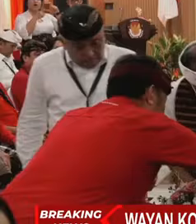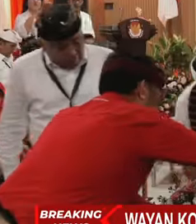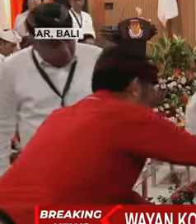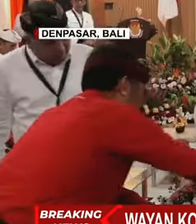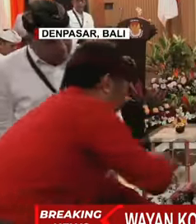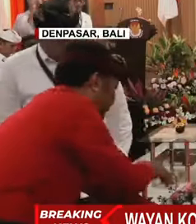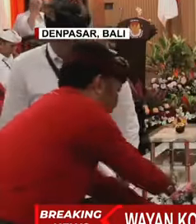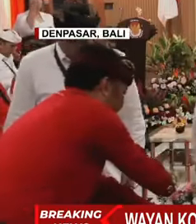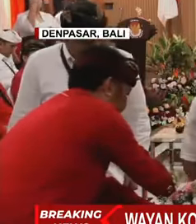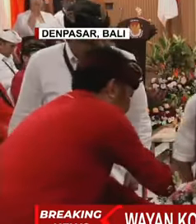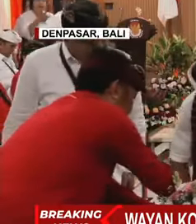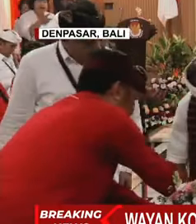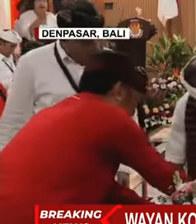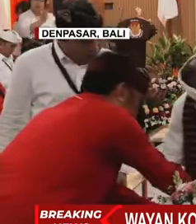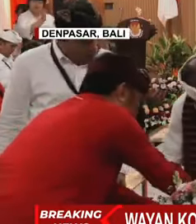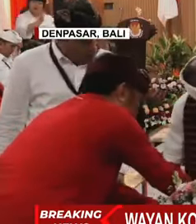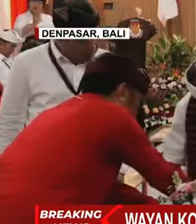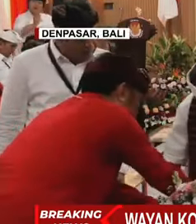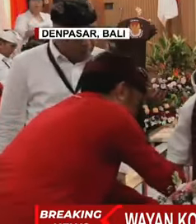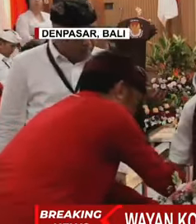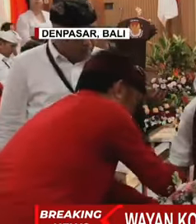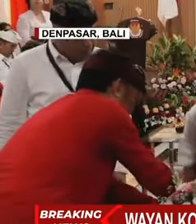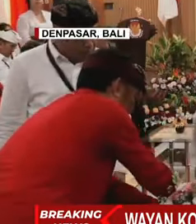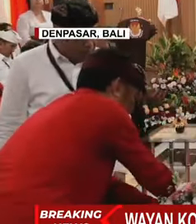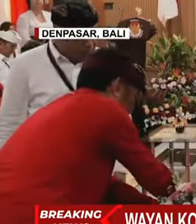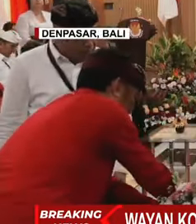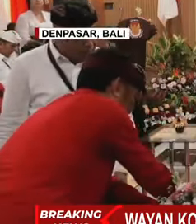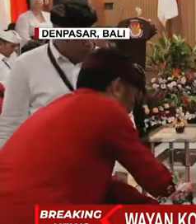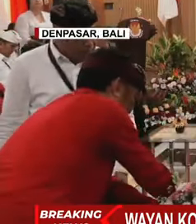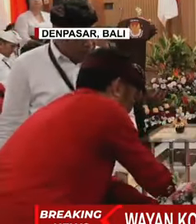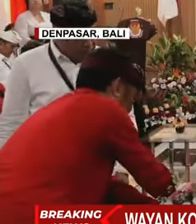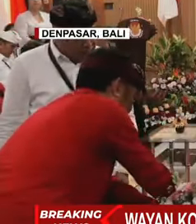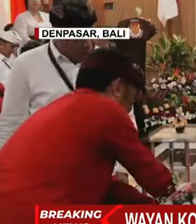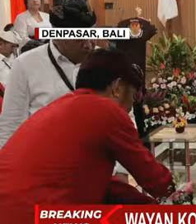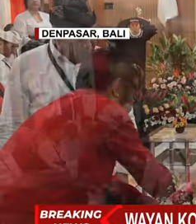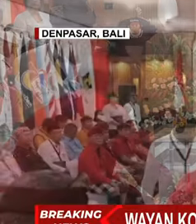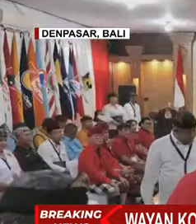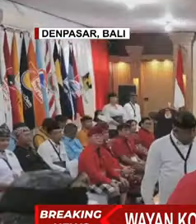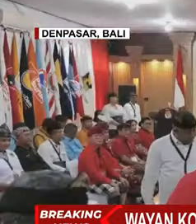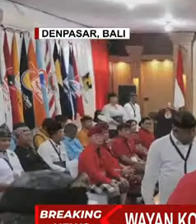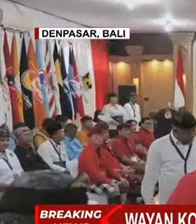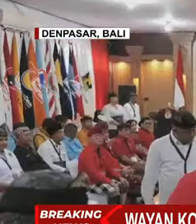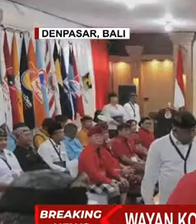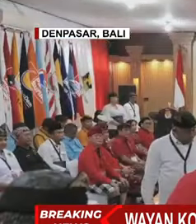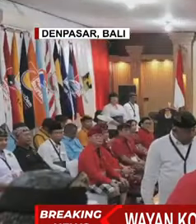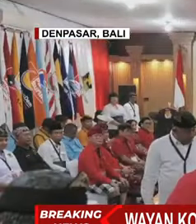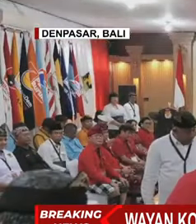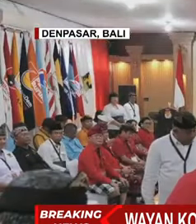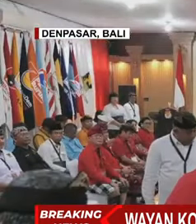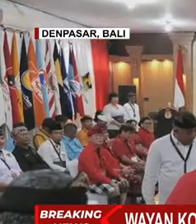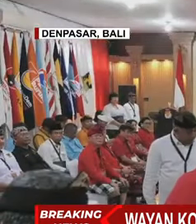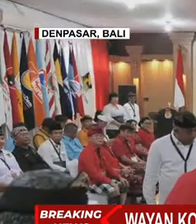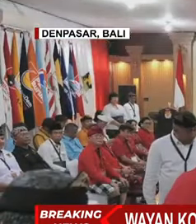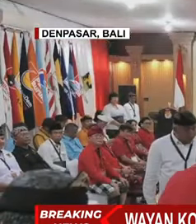unuk bisa tentunya mengamankan suara di daerah tersbut tersebut Wi tersut iya betul sekali ee itu tadi saya katakan di awal tadi bahwa salah satu pertimbangan